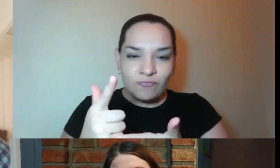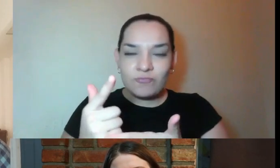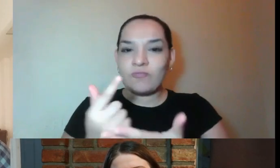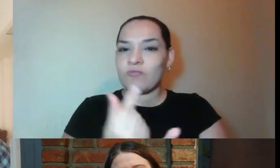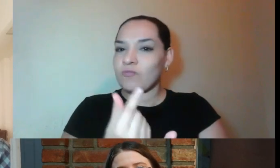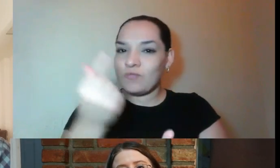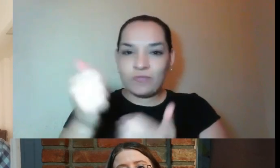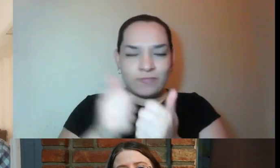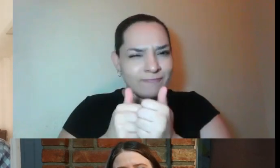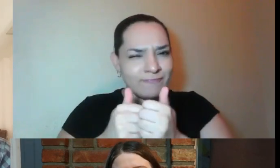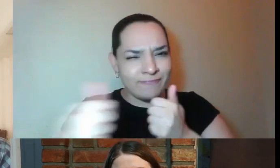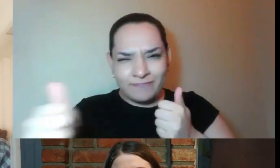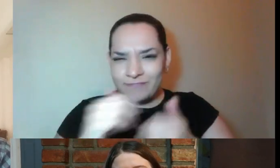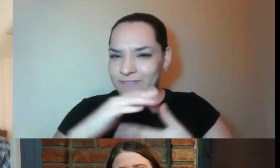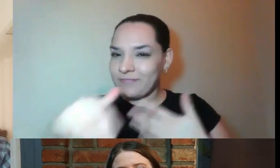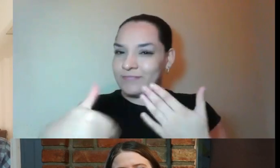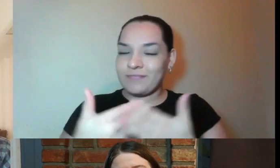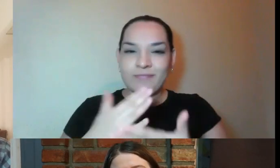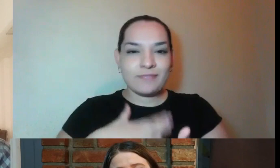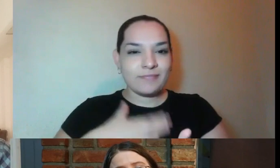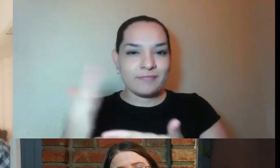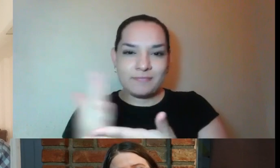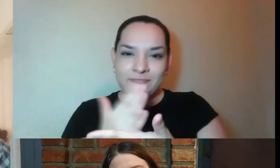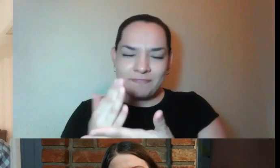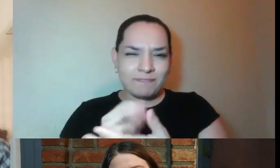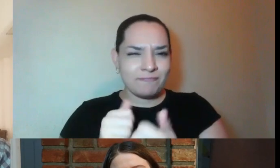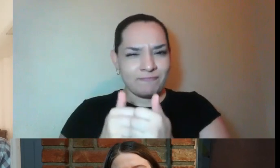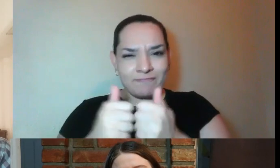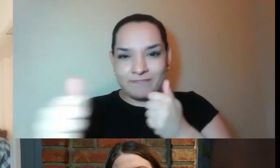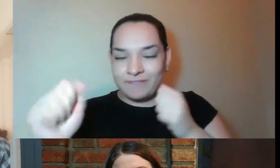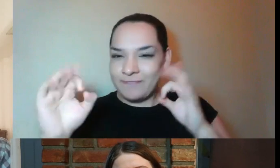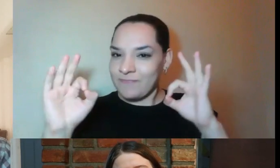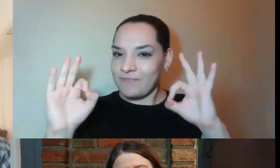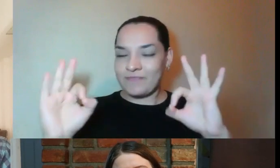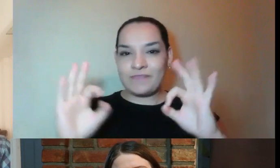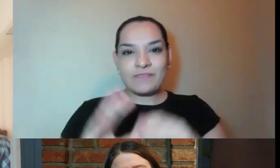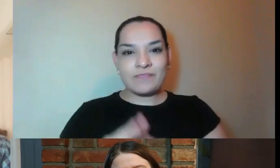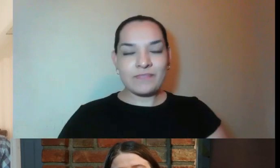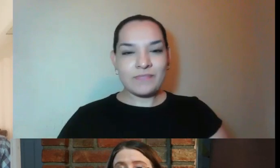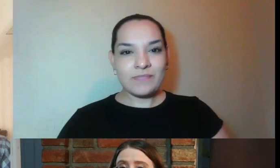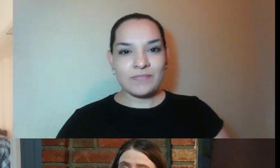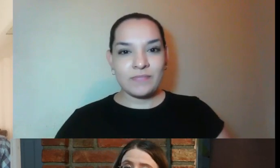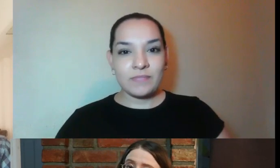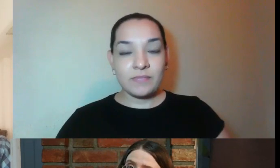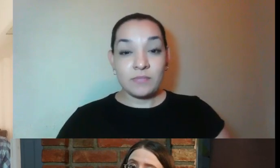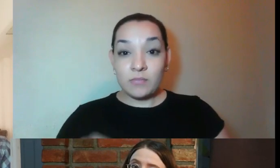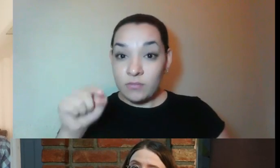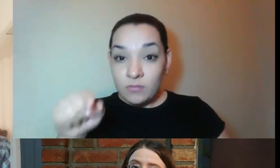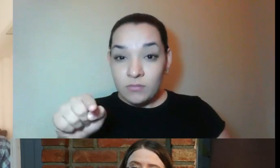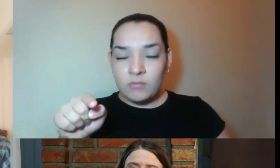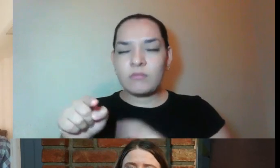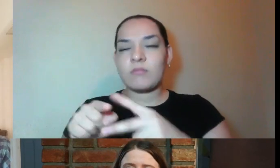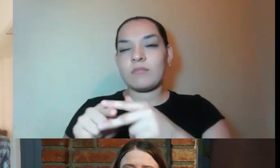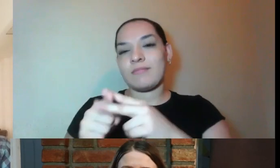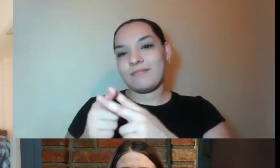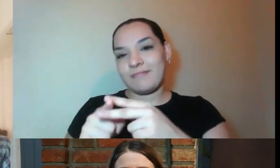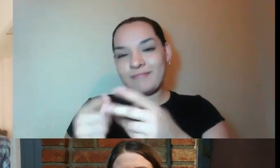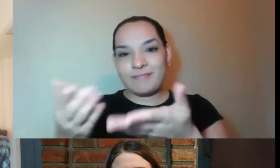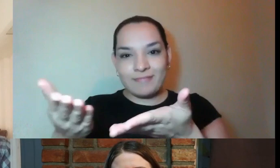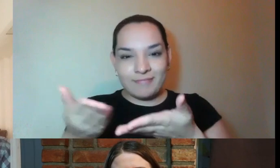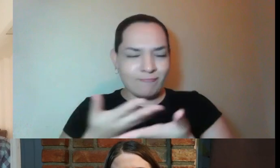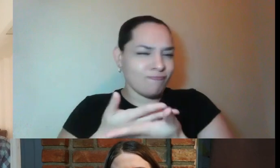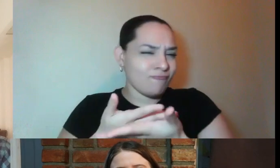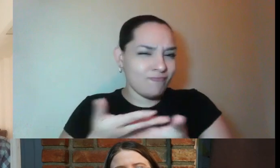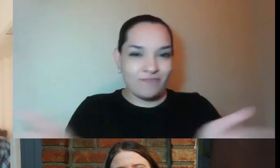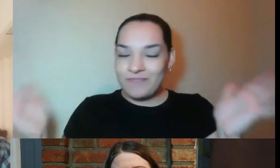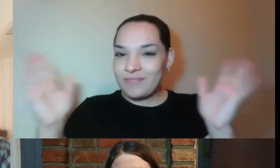la primaria, la secundaria, la universidad y mis estudios. y ha sido una herramienta que me ha brindado